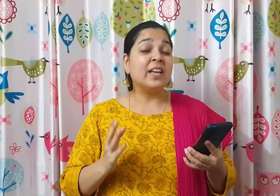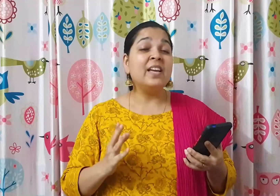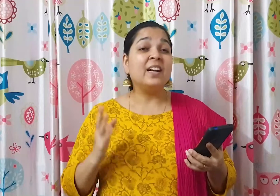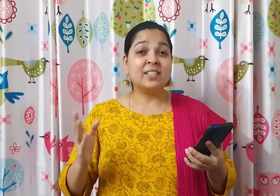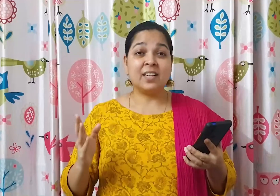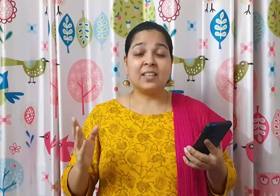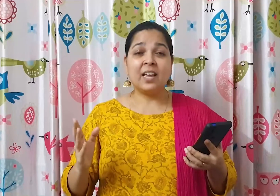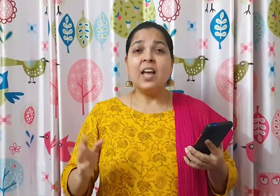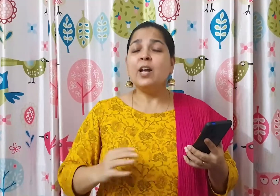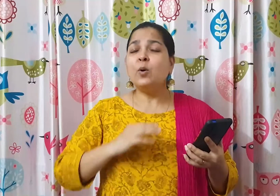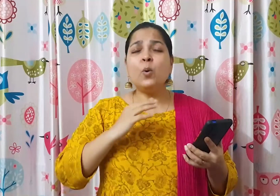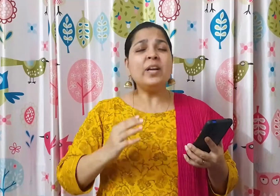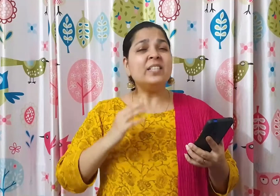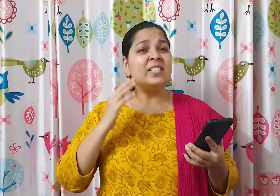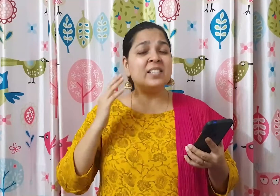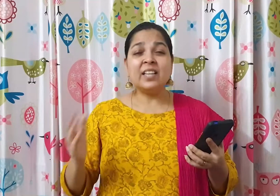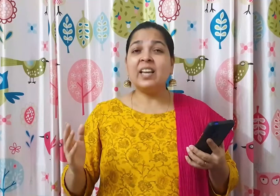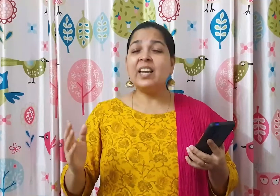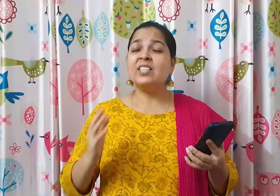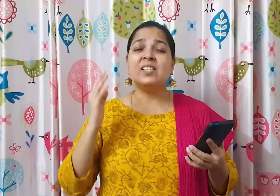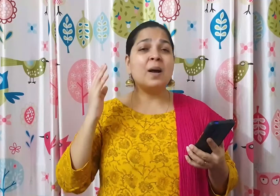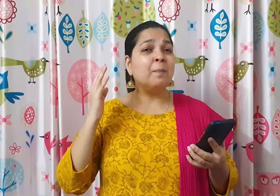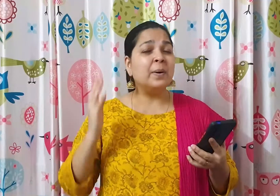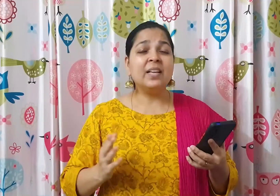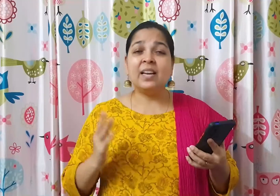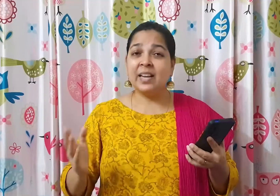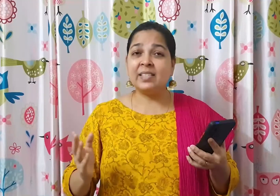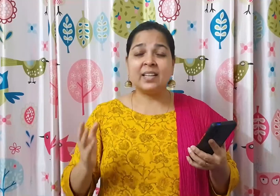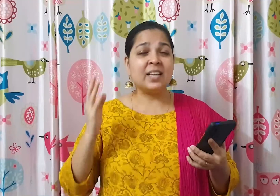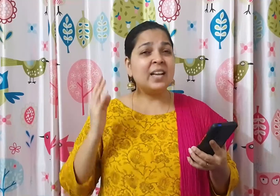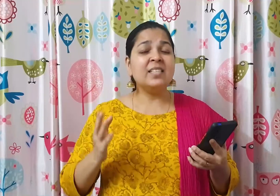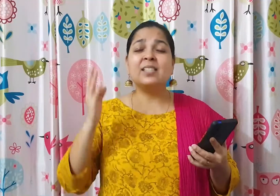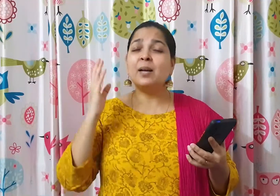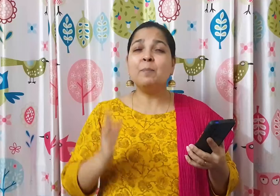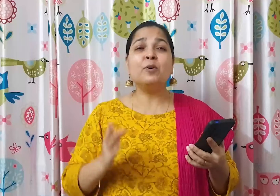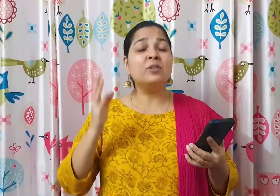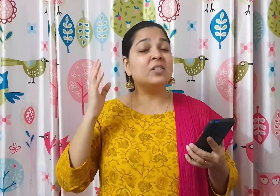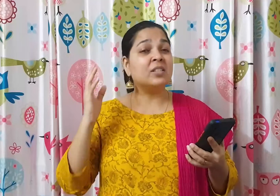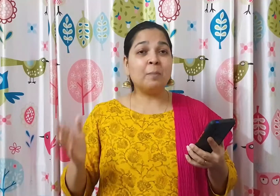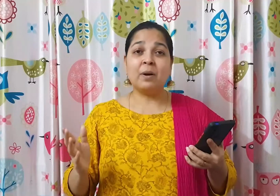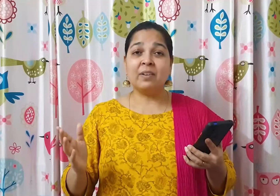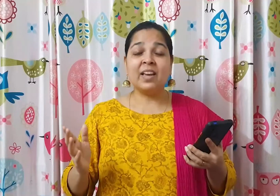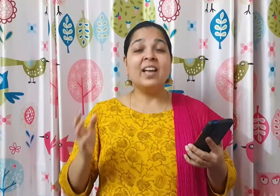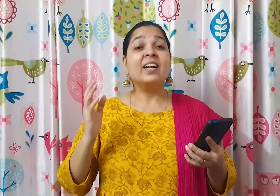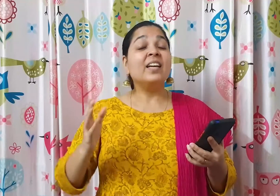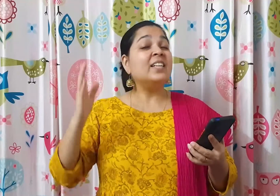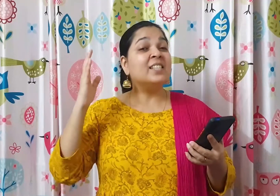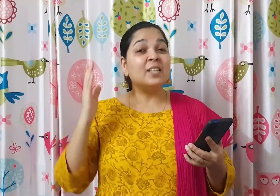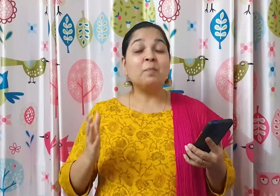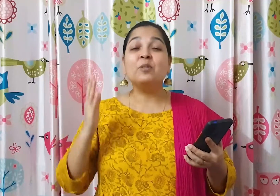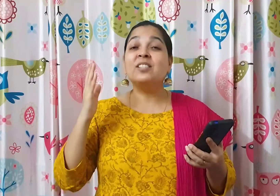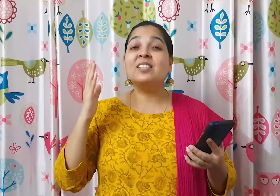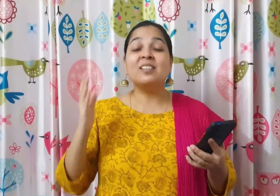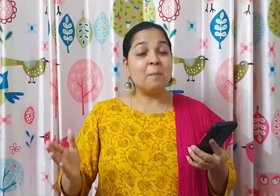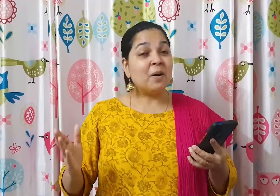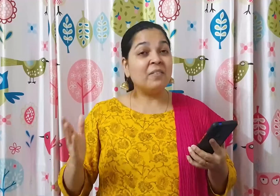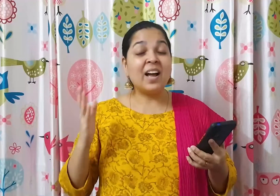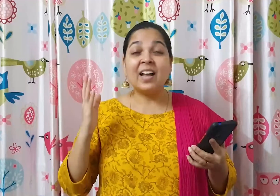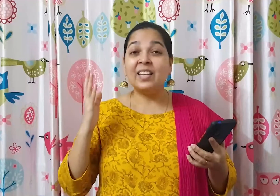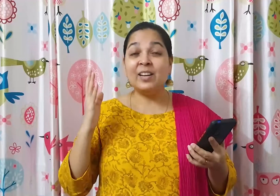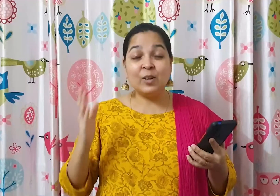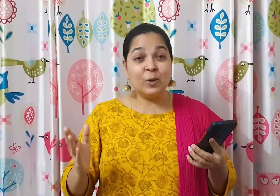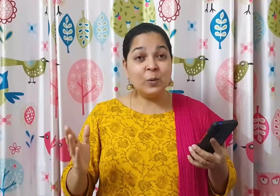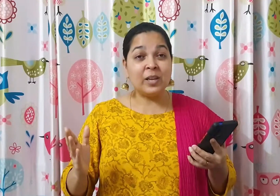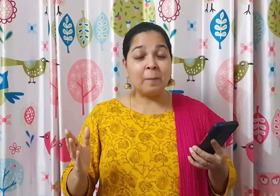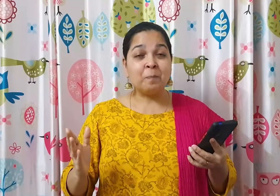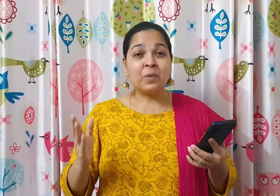লাগিব স্পষ্টৰূপে। আপুনি আপোনাৰ ভৱিষ্যতত কি চাব বিচাৰে, কি সলনি বিচাৰে, কেনেকুৱা হোৱাটো বিচাৰে,